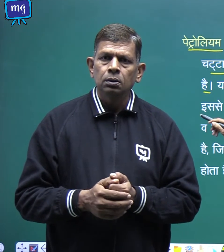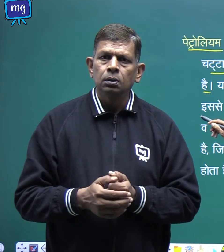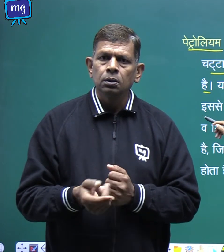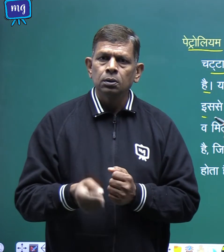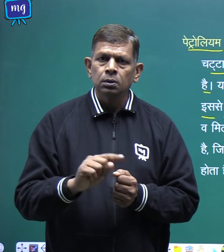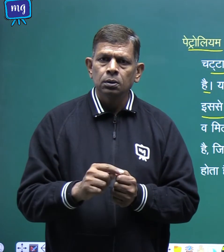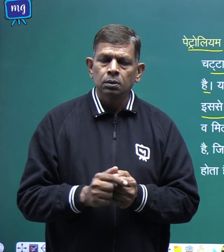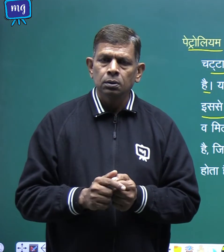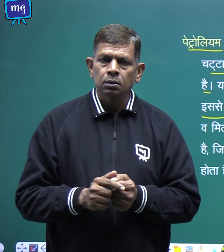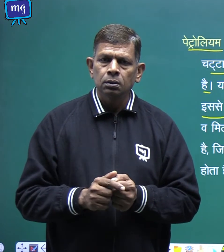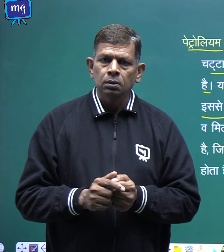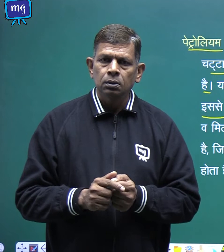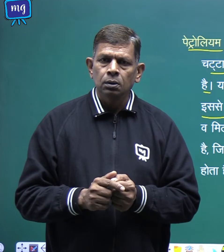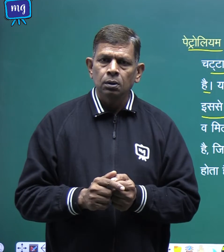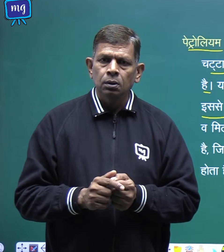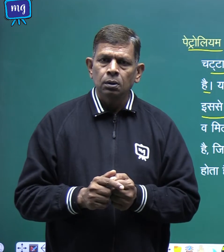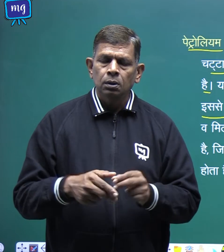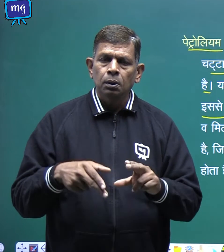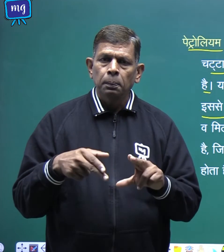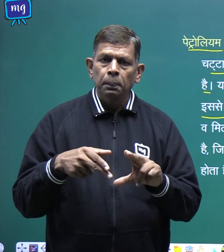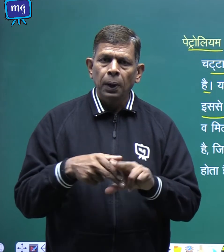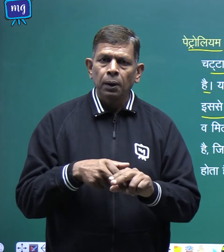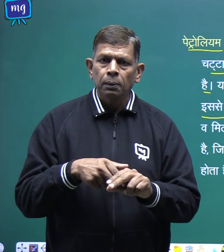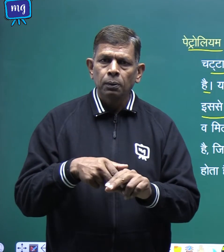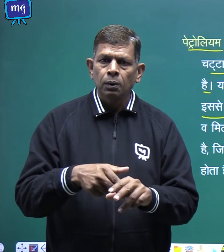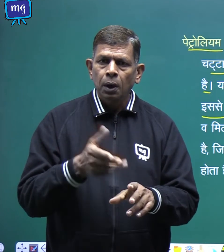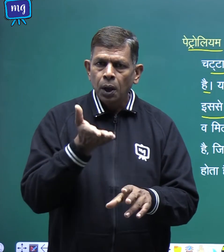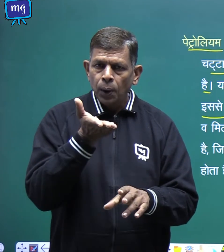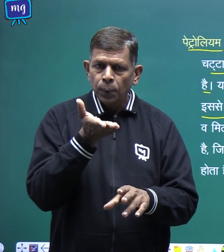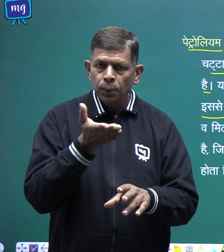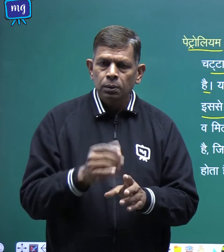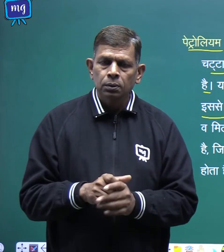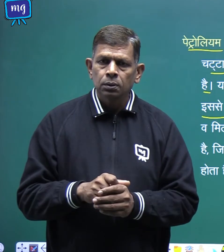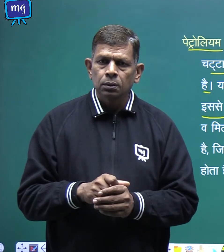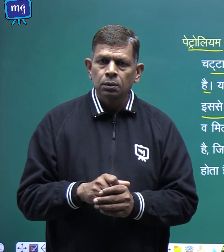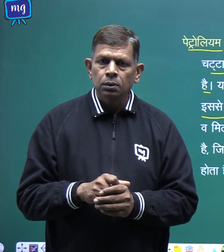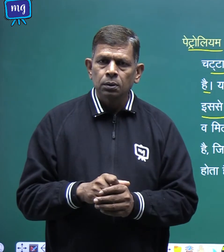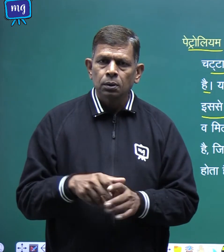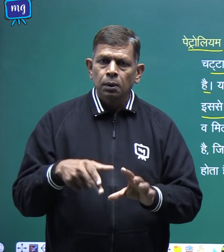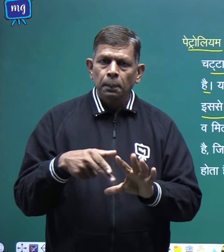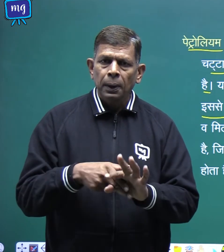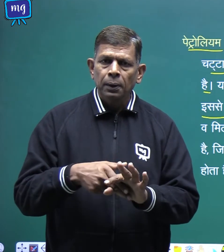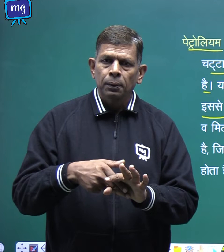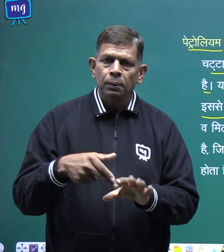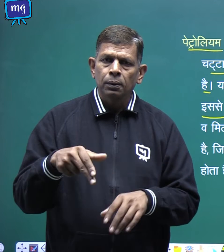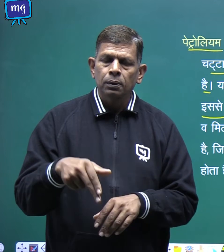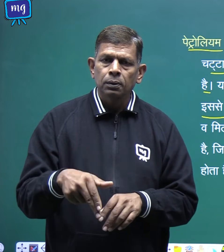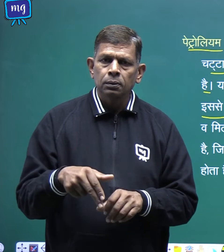इससे पेट्रोलियम गैस पेट्रोल,